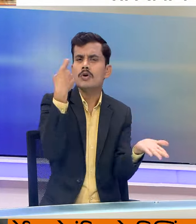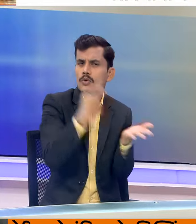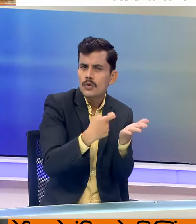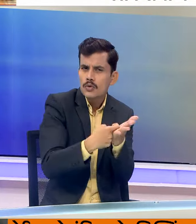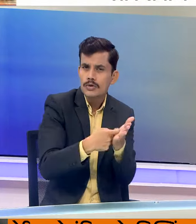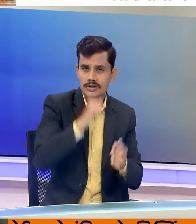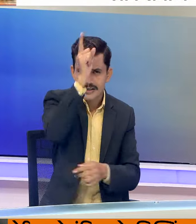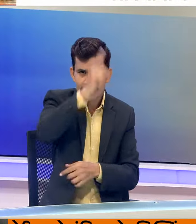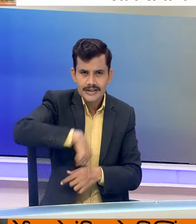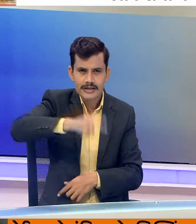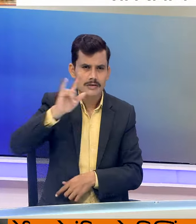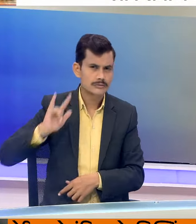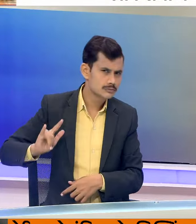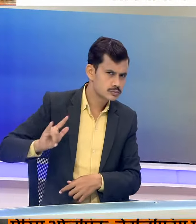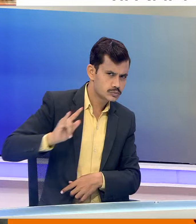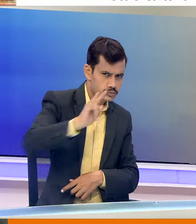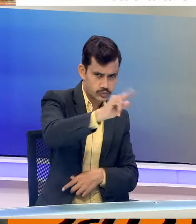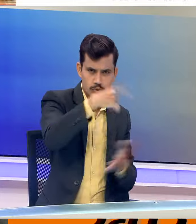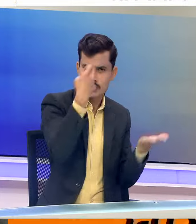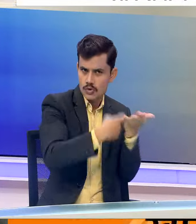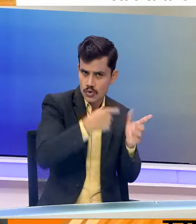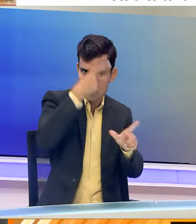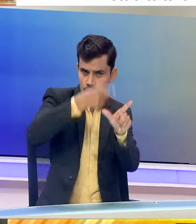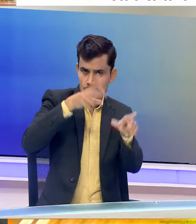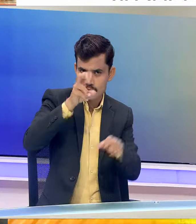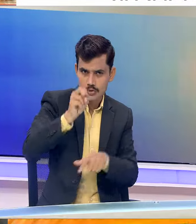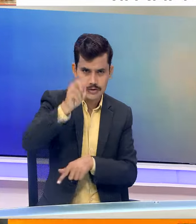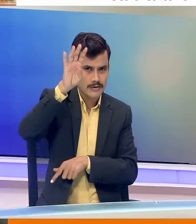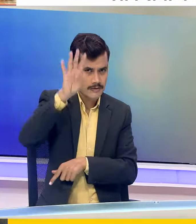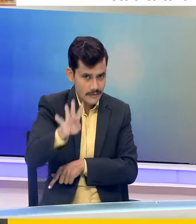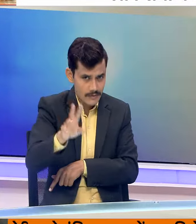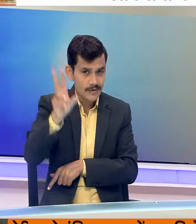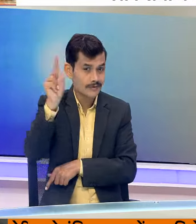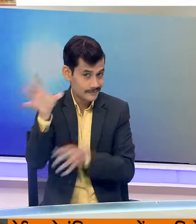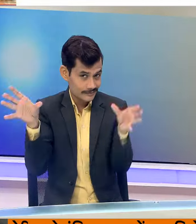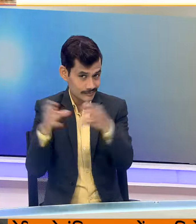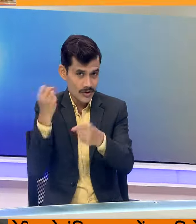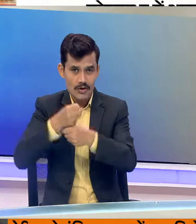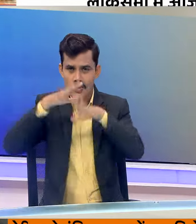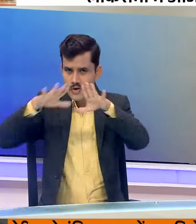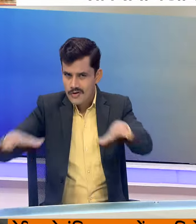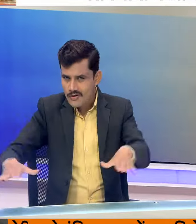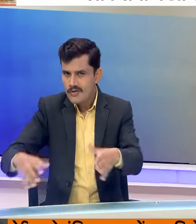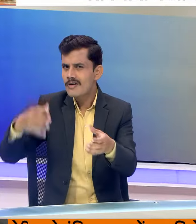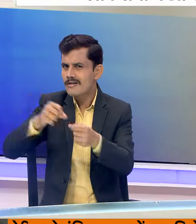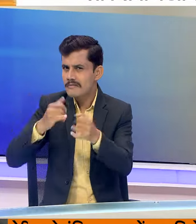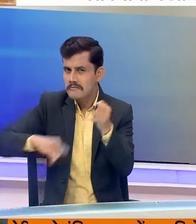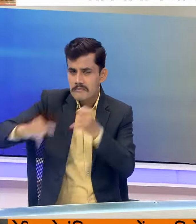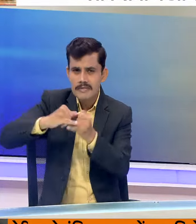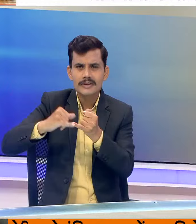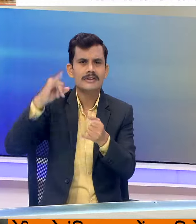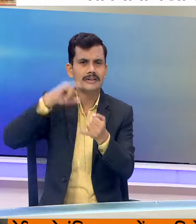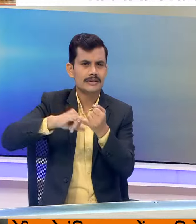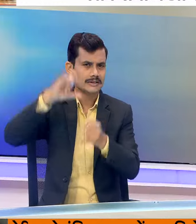वायुयान विधेयक 2024 और गोवा राज्य के विधानसभा निर्वाचन क्षेत्रों में अनुसूचित जनजातियों के प्रतिनिधित्व